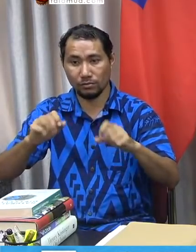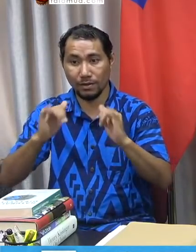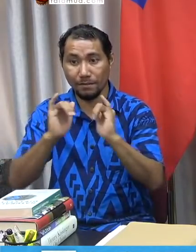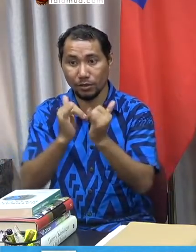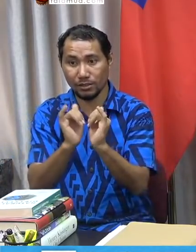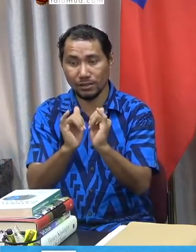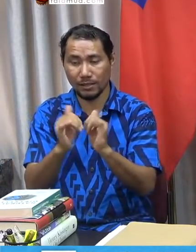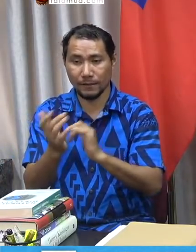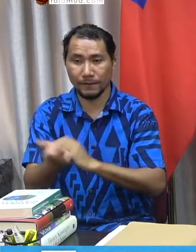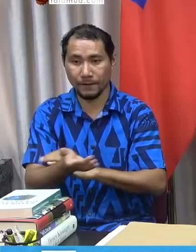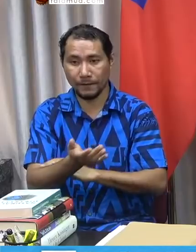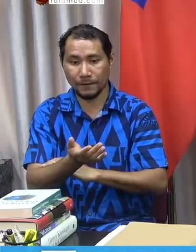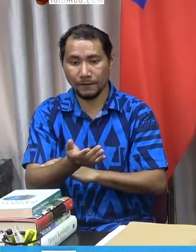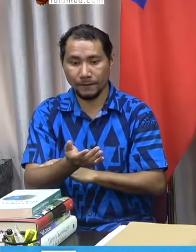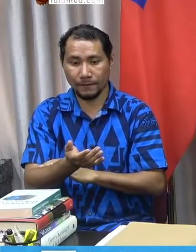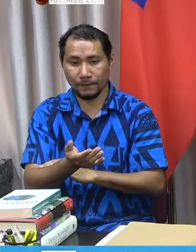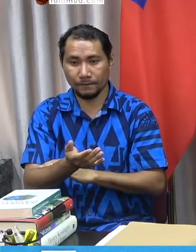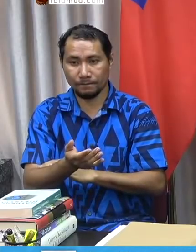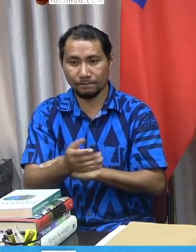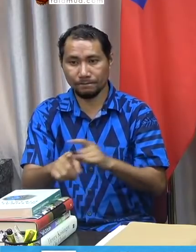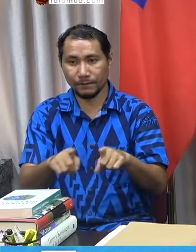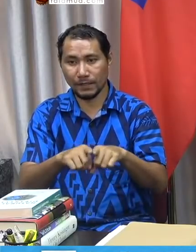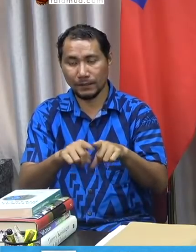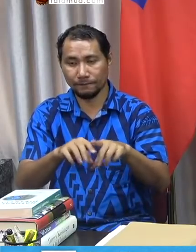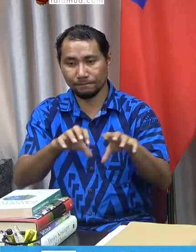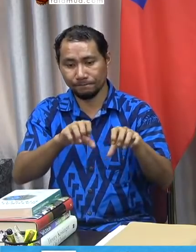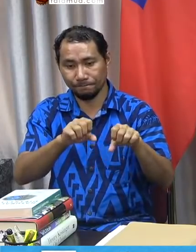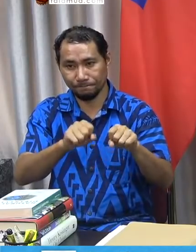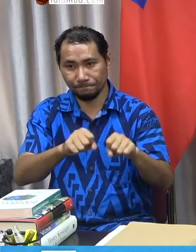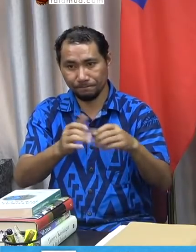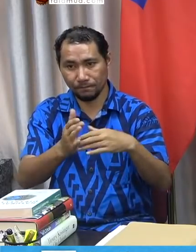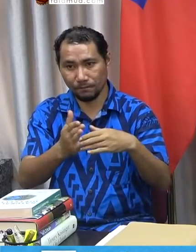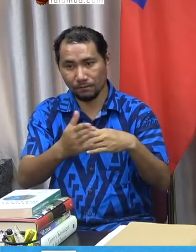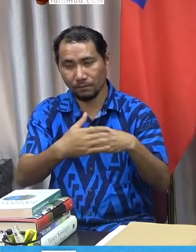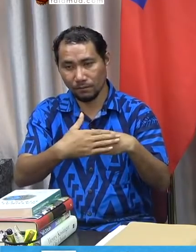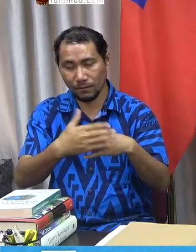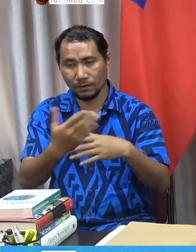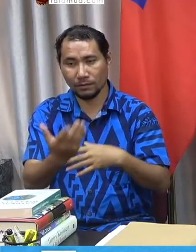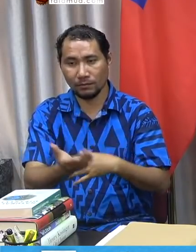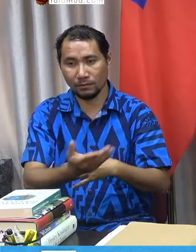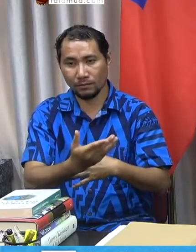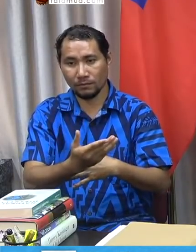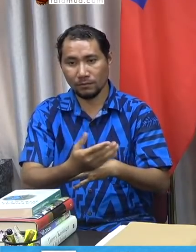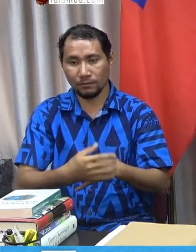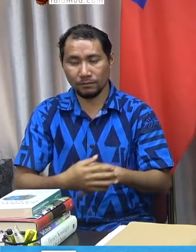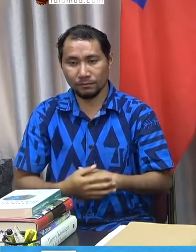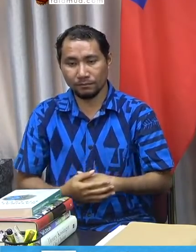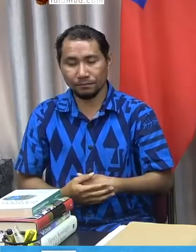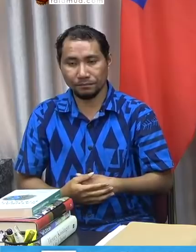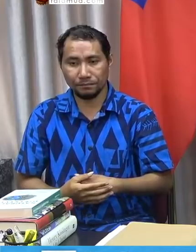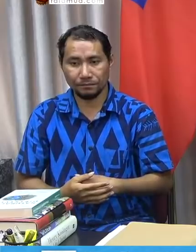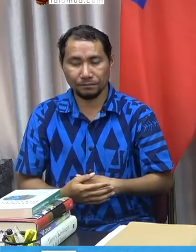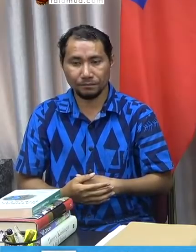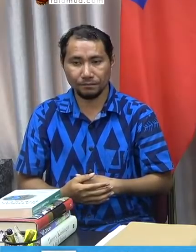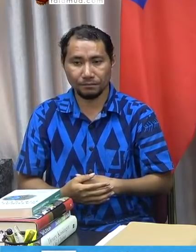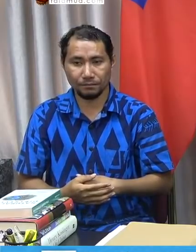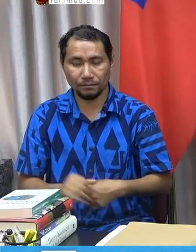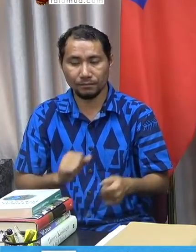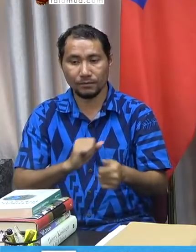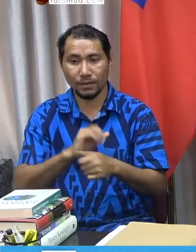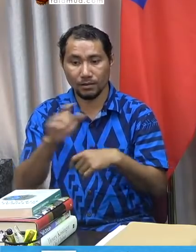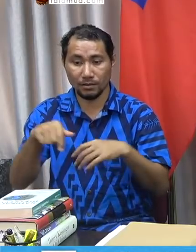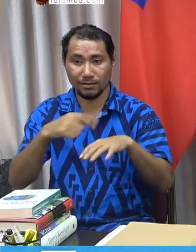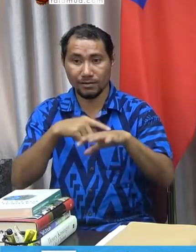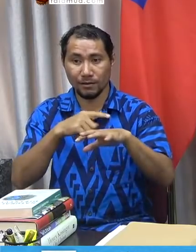whafose. Ia maona babau. Ia ma le tautu mamaina fo i o kā babau. Ai mai se le nei vai